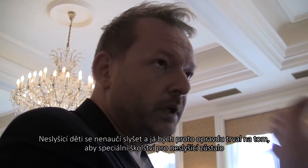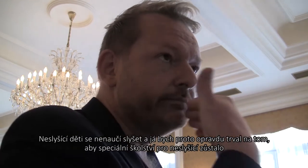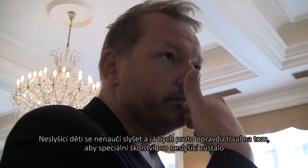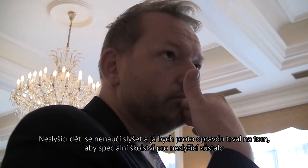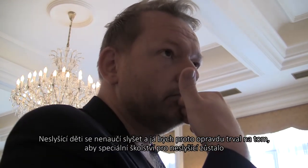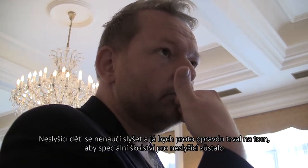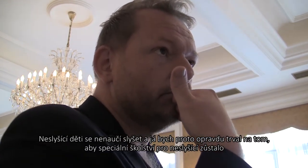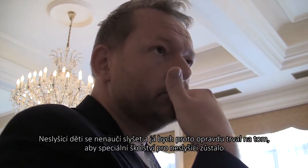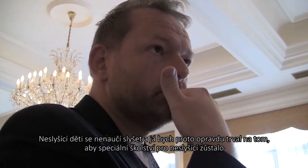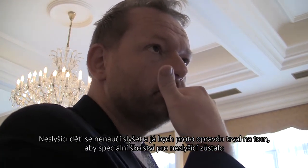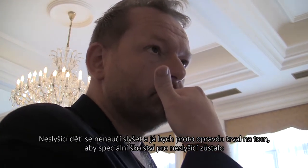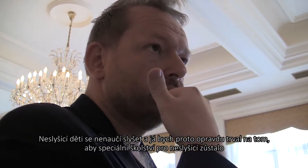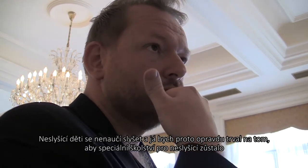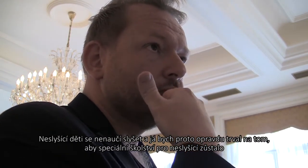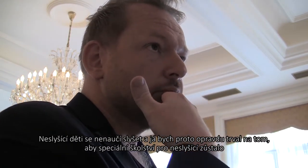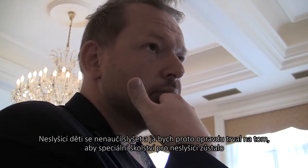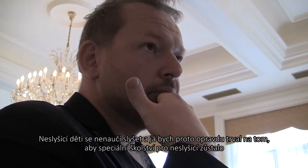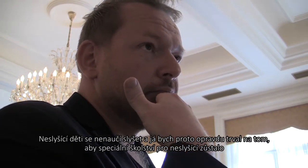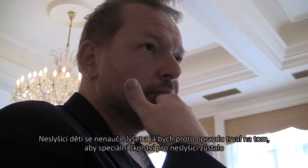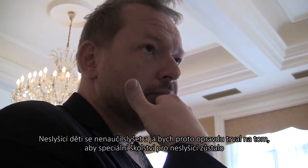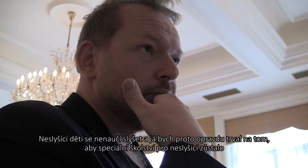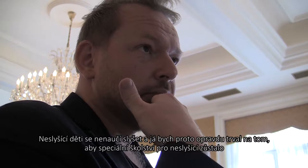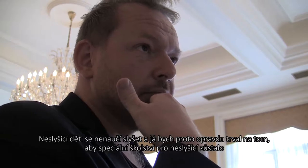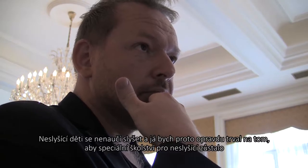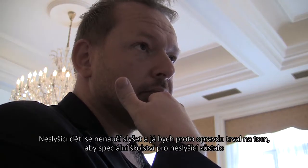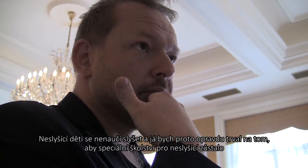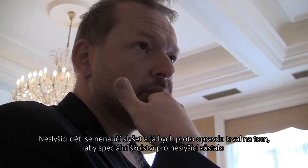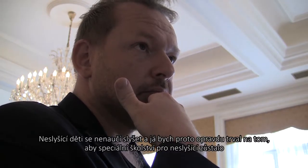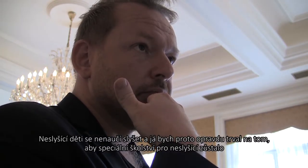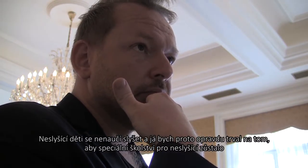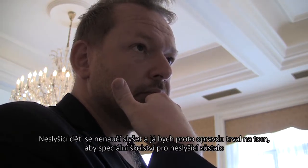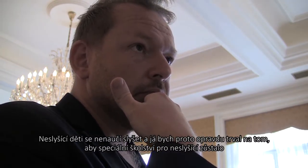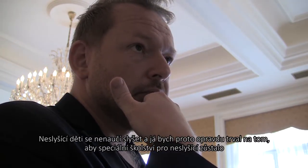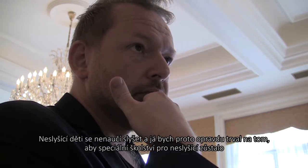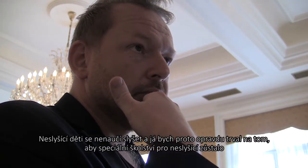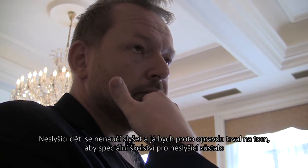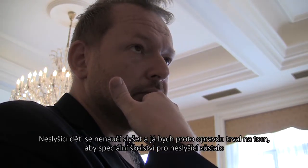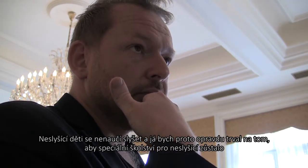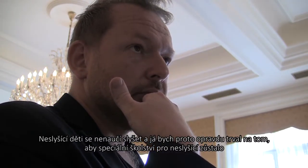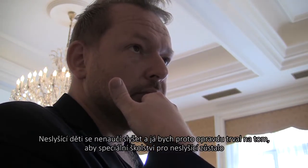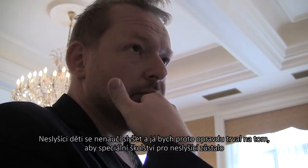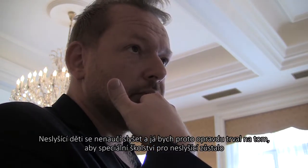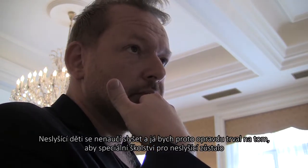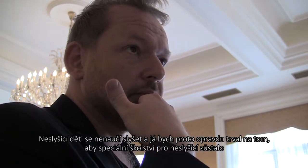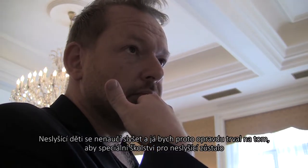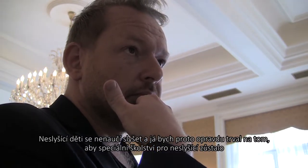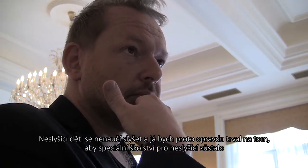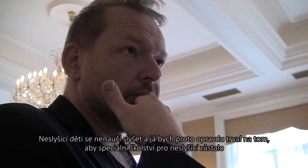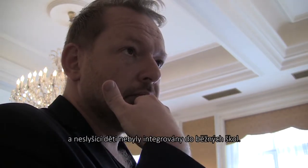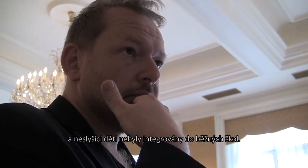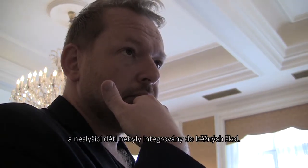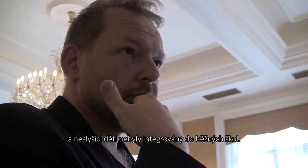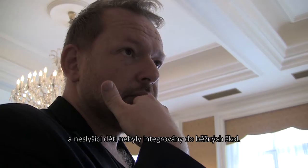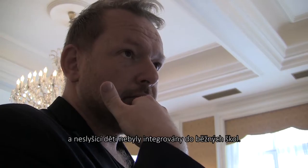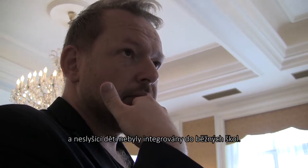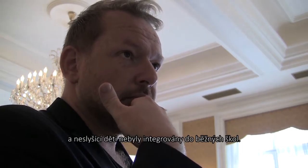nezmění. Neslyšící děti se nenaučí slyšet, a já bych proto opravdu trval na tom, aby speciální školství pro neslyšící zůstalo